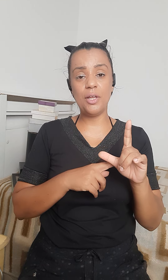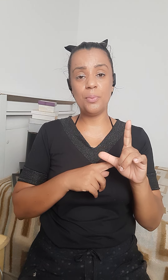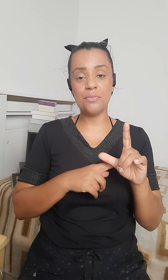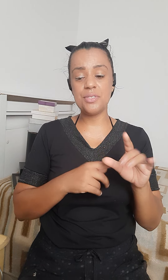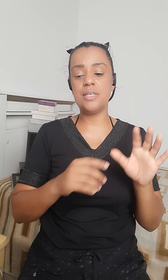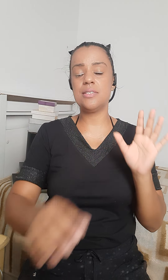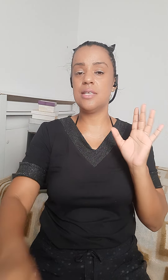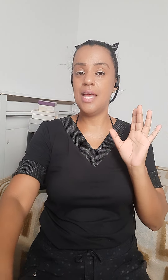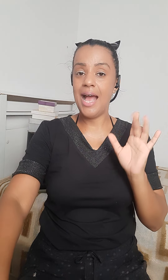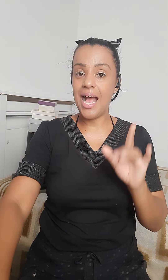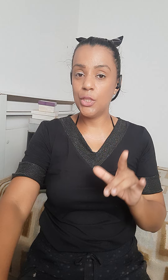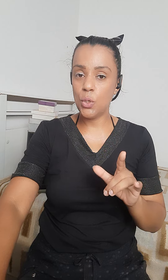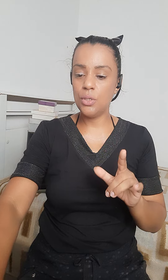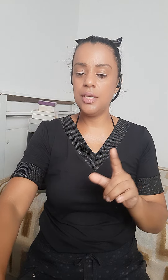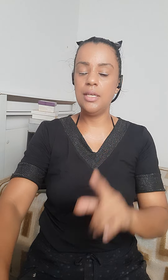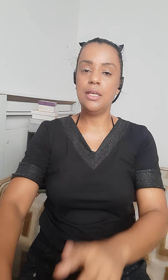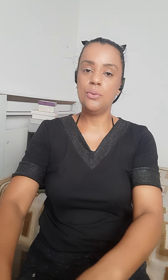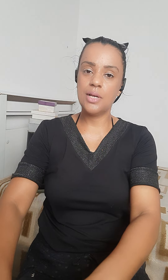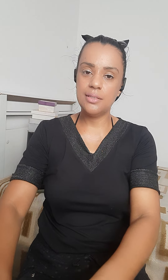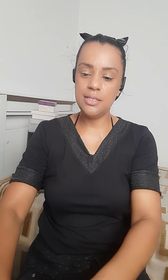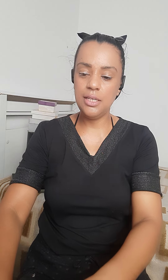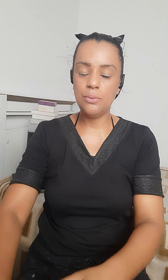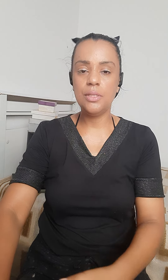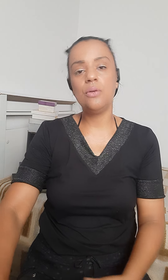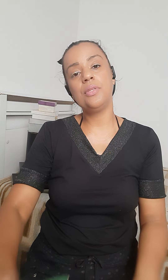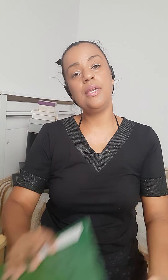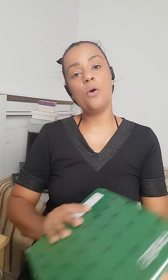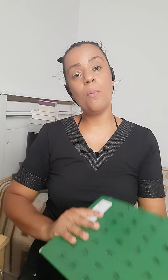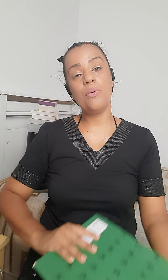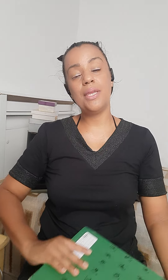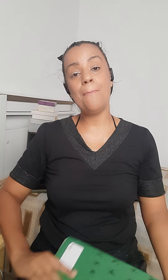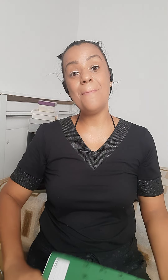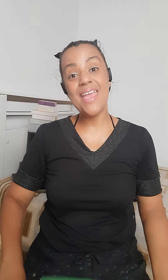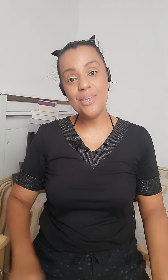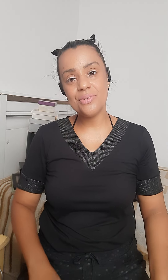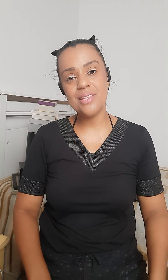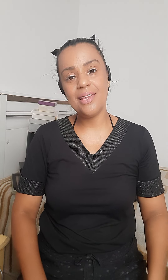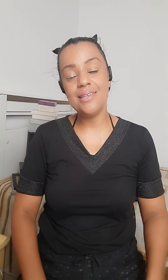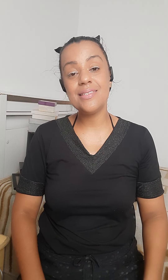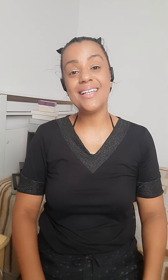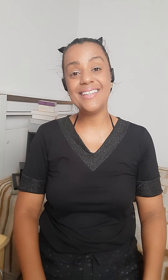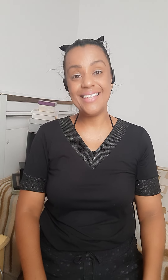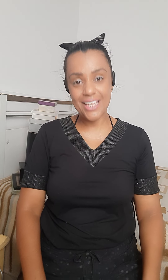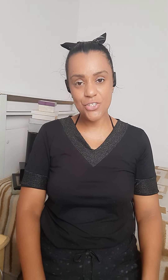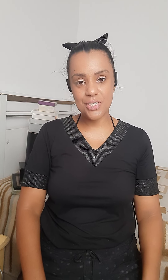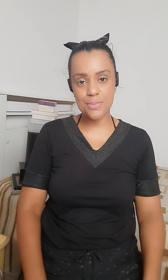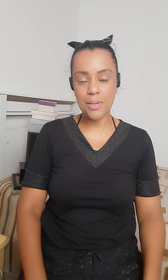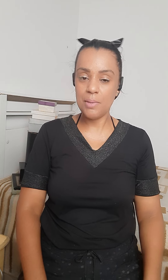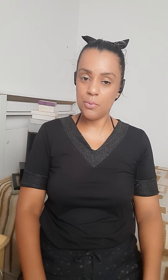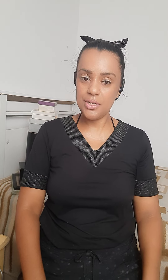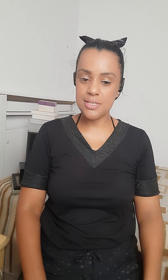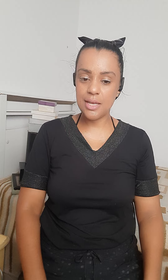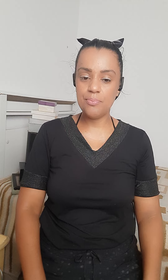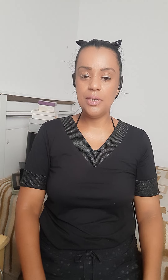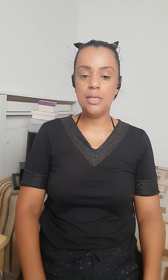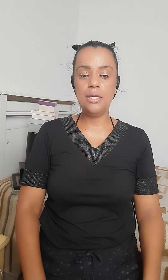para vocês, anotem no caderninho. Então, tem que arrumar o quê? Meios, né, estratégias para memorizar.